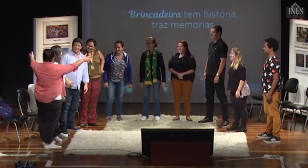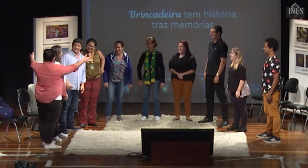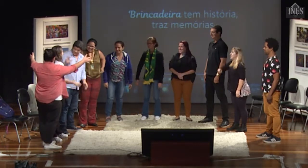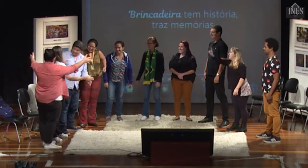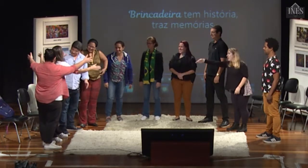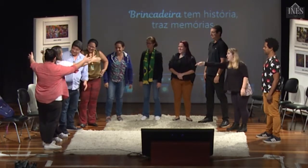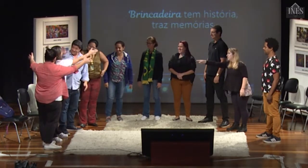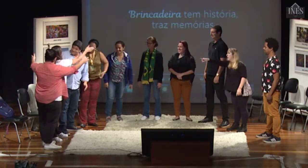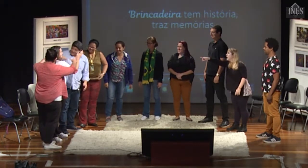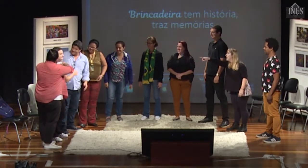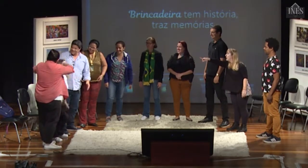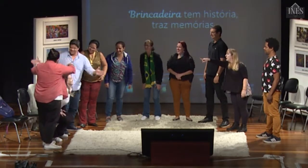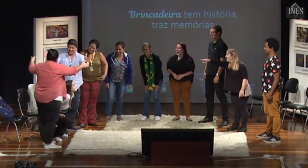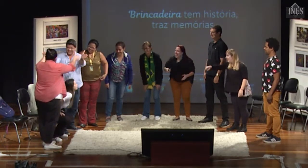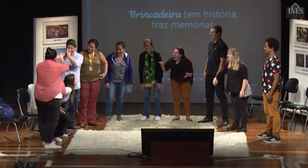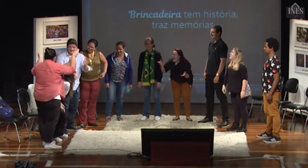Volta, volta, volta, abaixa.